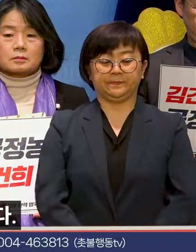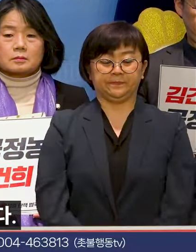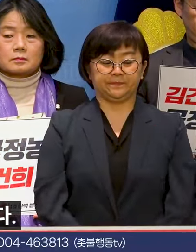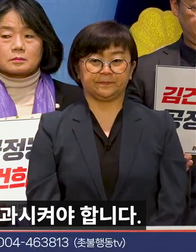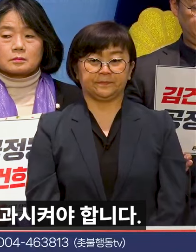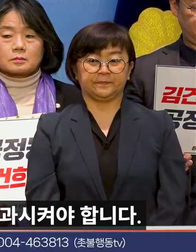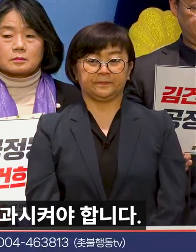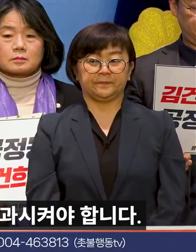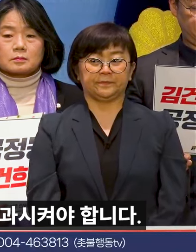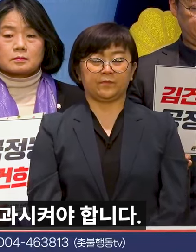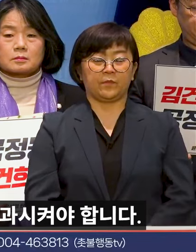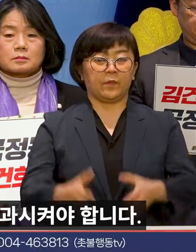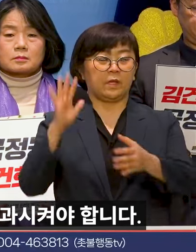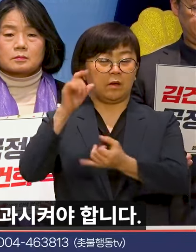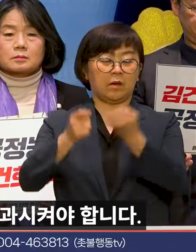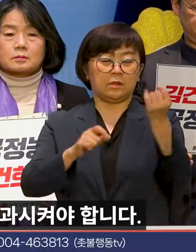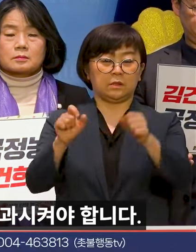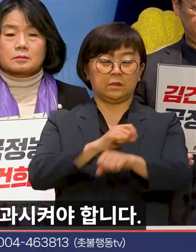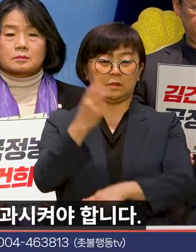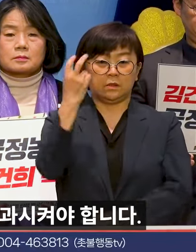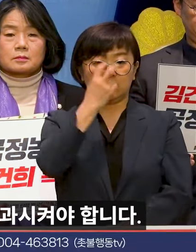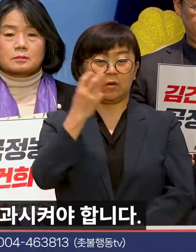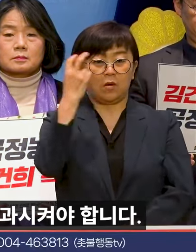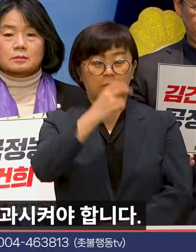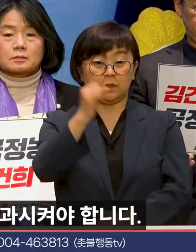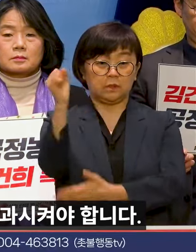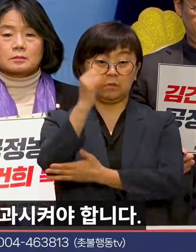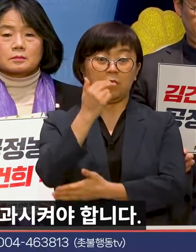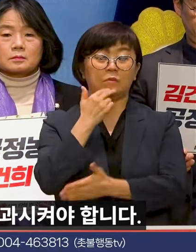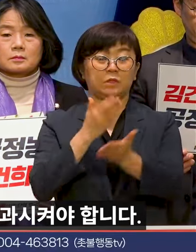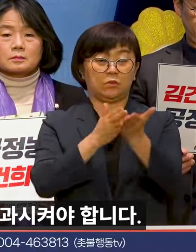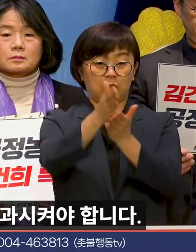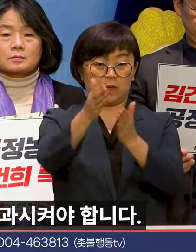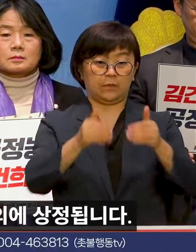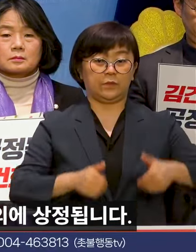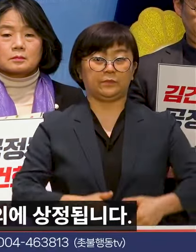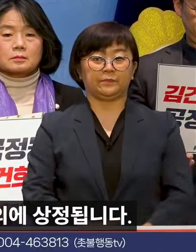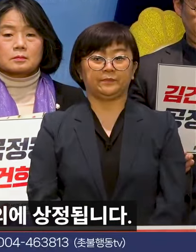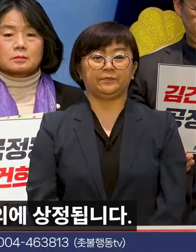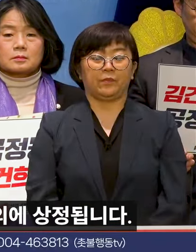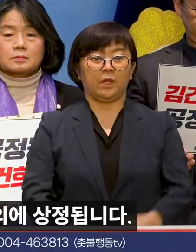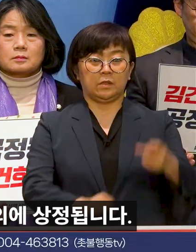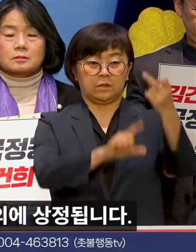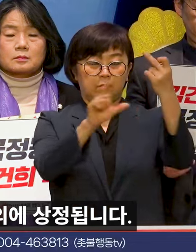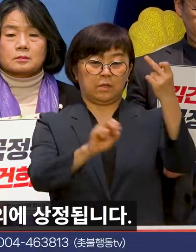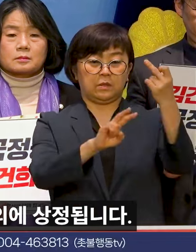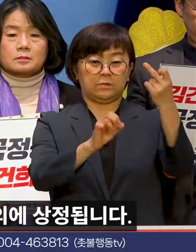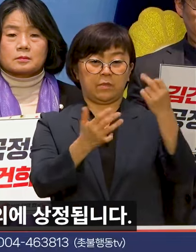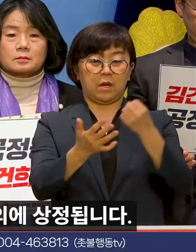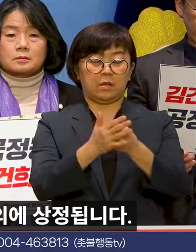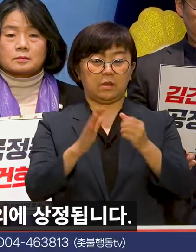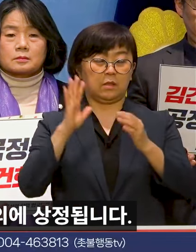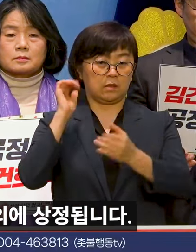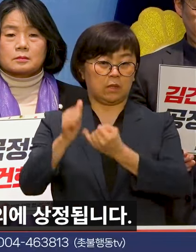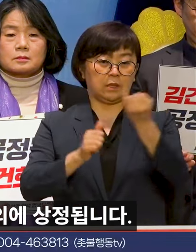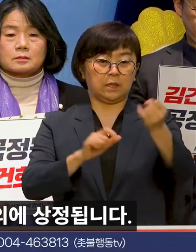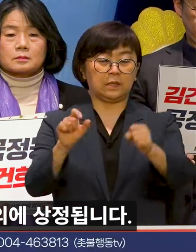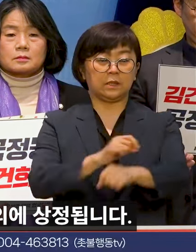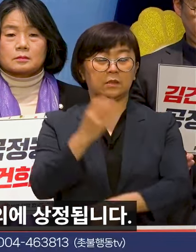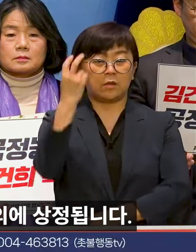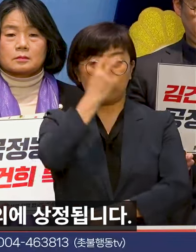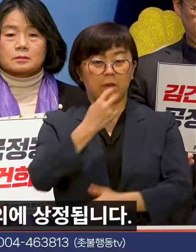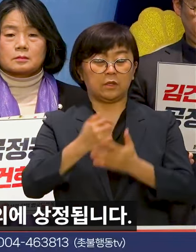발표하겠습니다 김건희 특검 흔들림없이 통과시켜야 합니다 12월 28일 김건희 특검만이